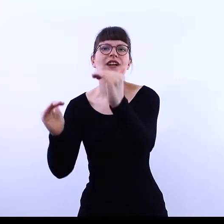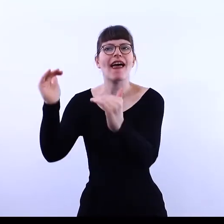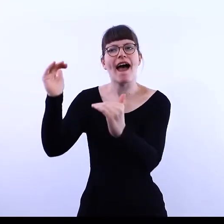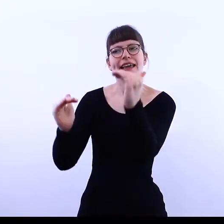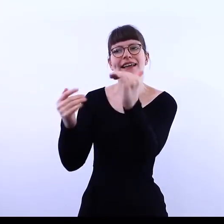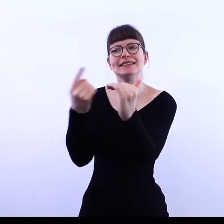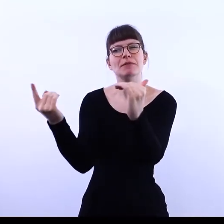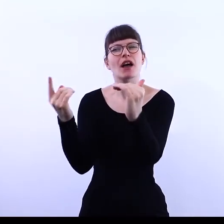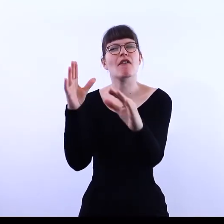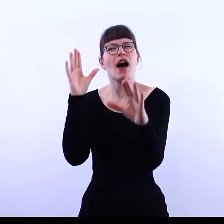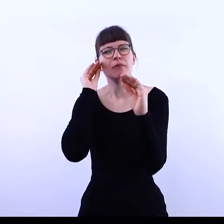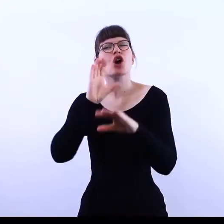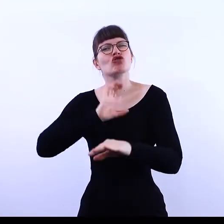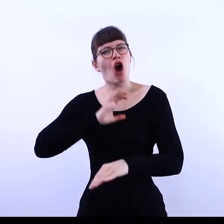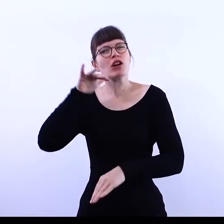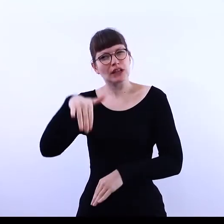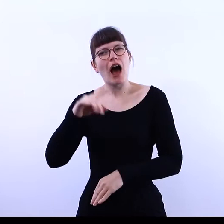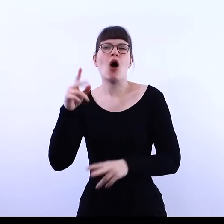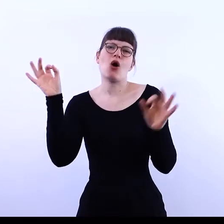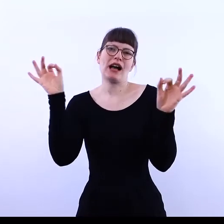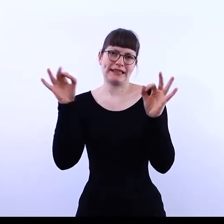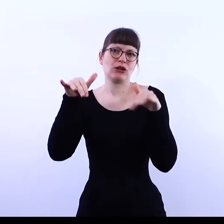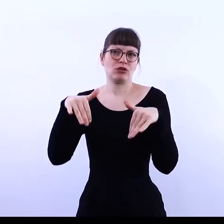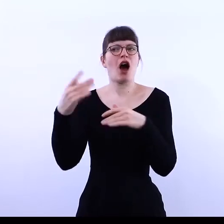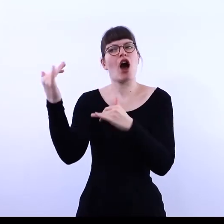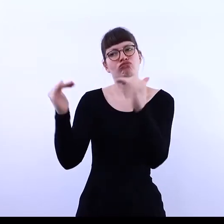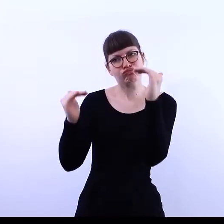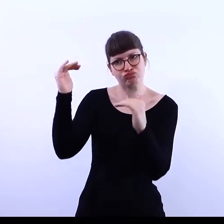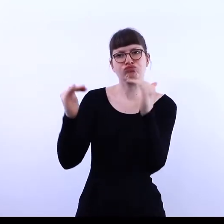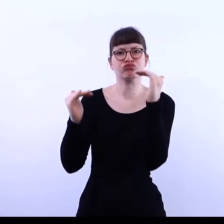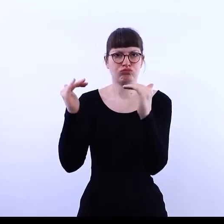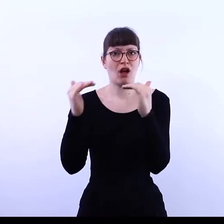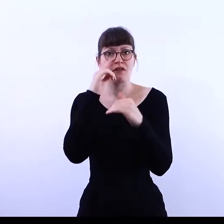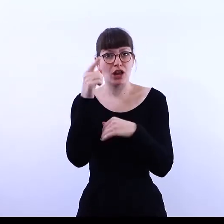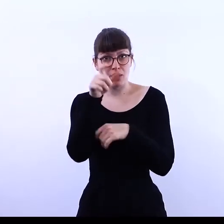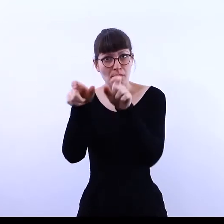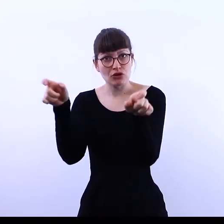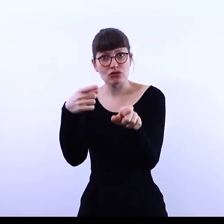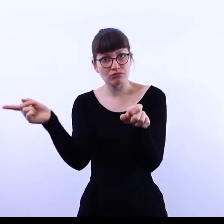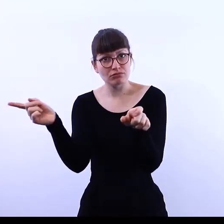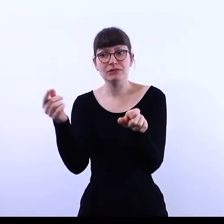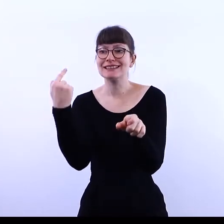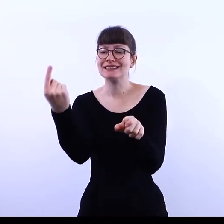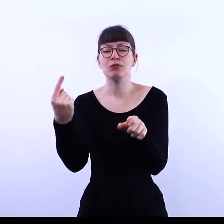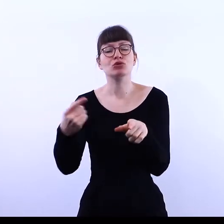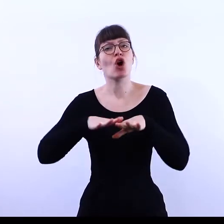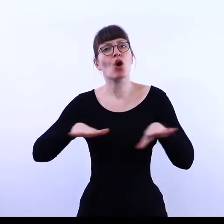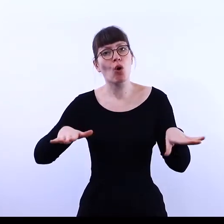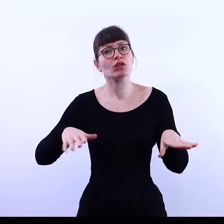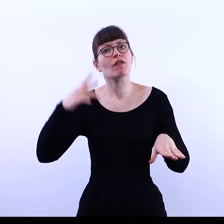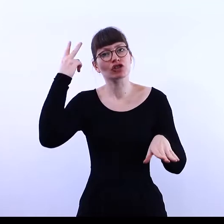Risikowahrnehmung. Also wenn Leute etwas Grundkompetenz hatten, dann haben die sowohl